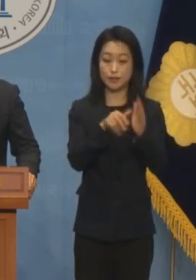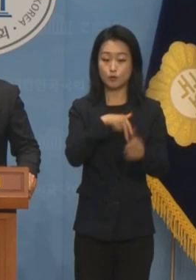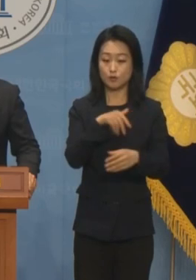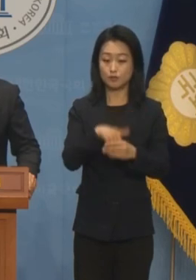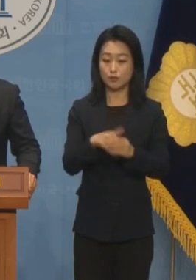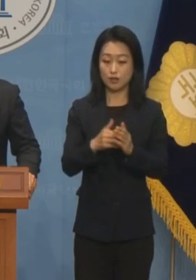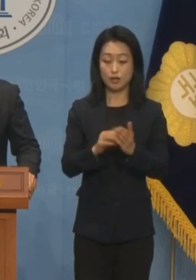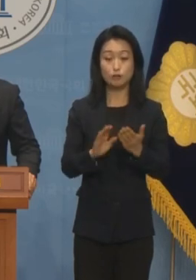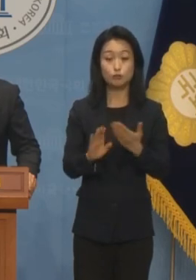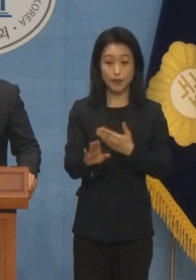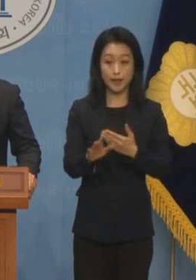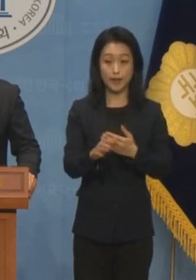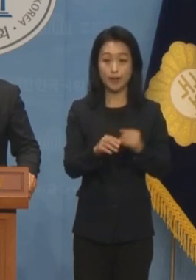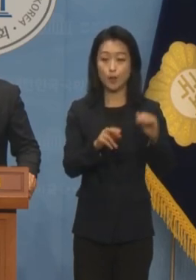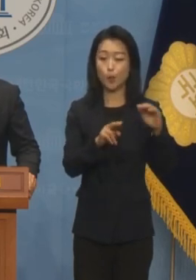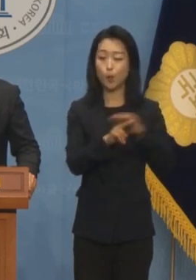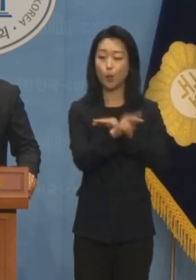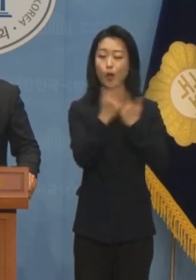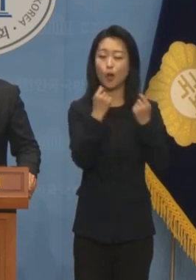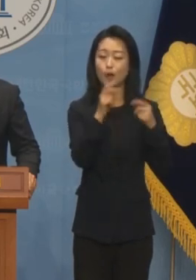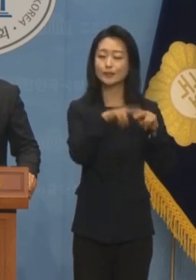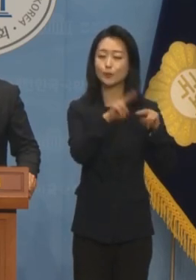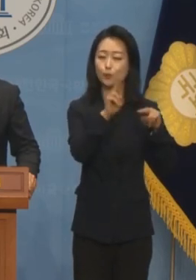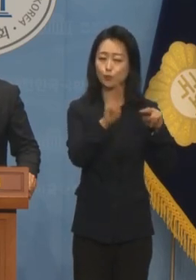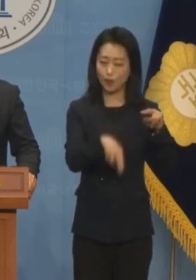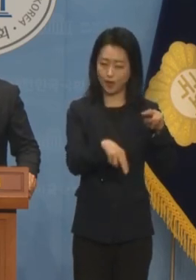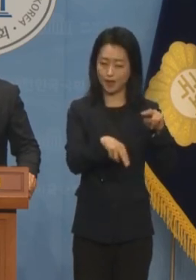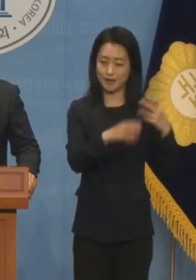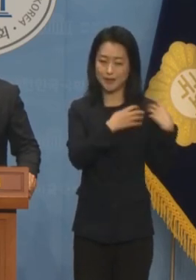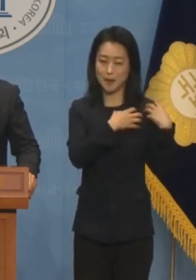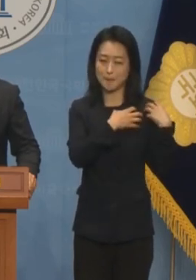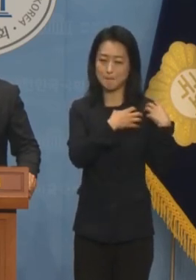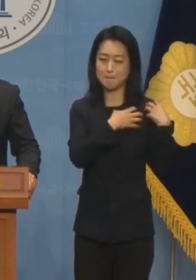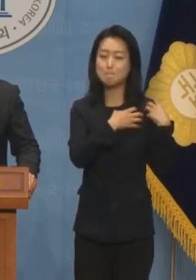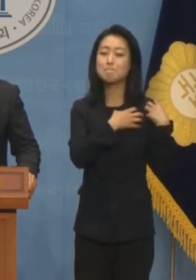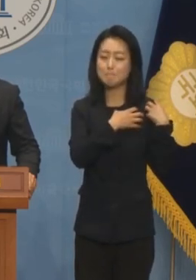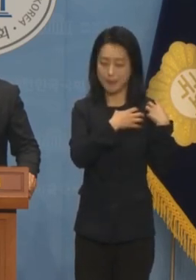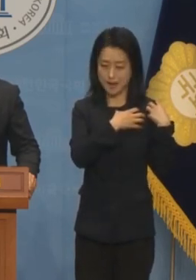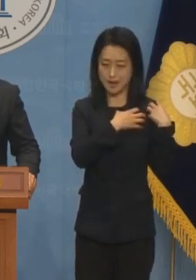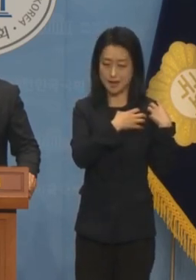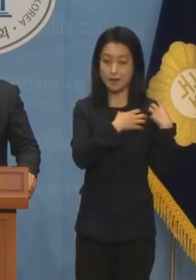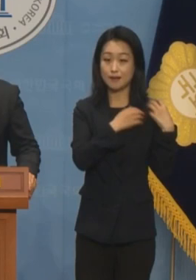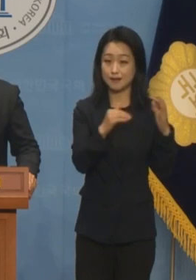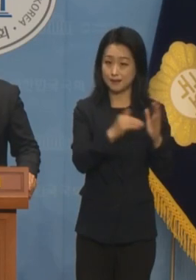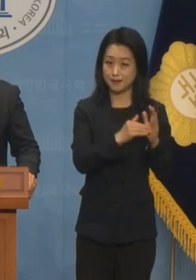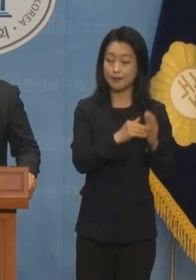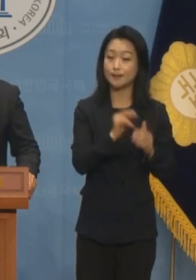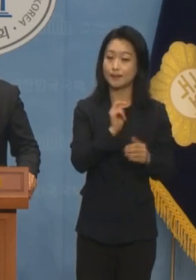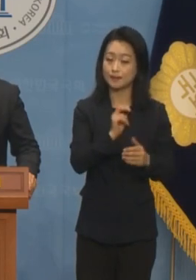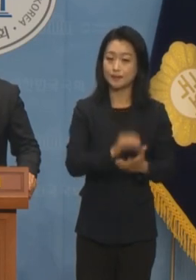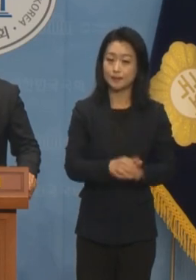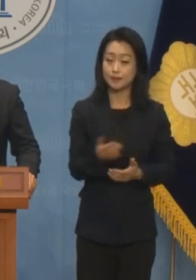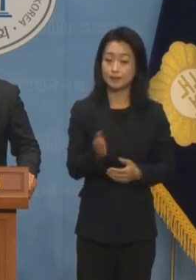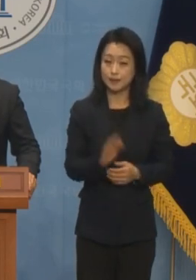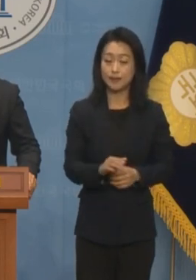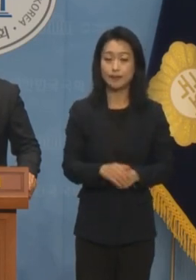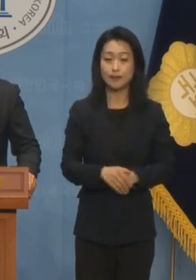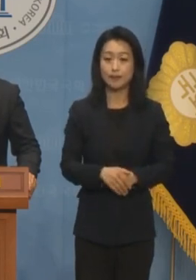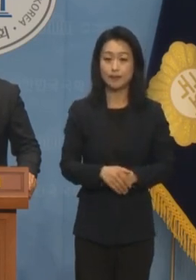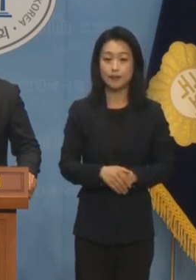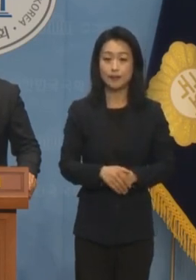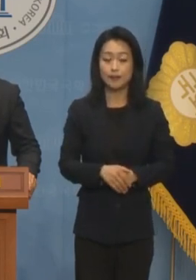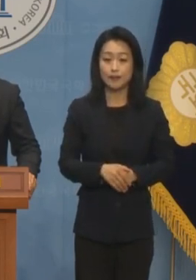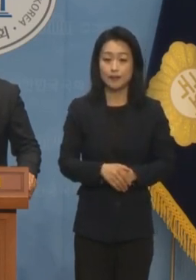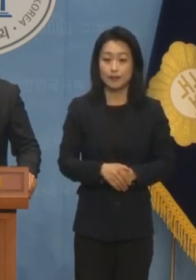직후 도망치듯 사퇴한 것으로 자신의 책임은 다 했다고 생각하는 모양입니다. 그래도